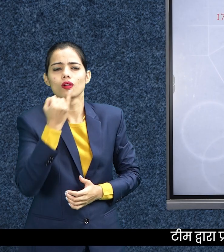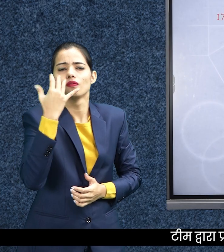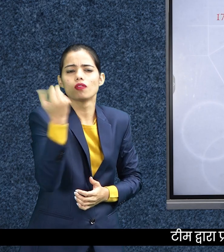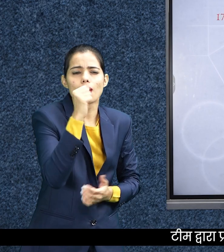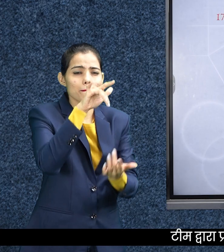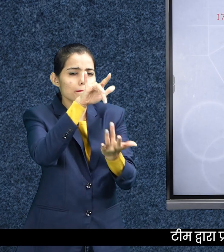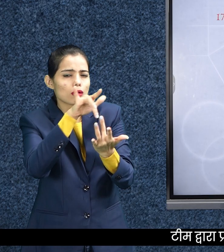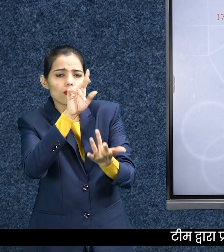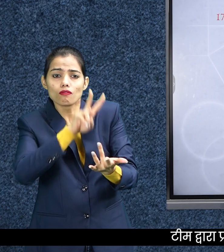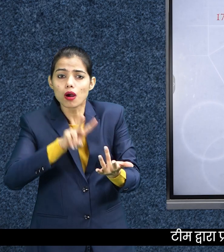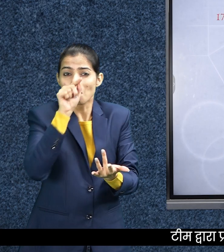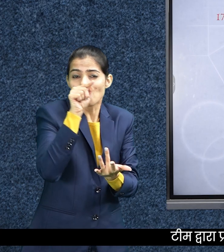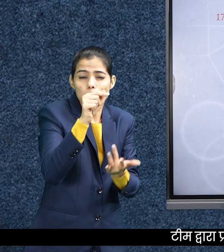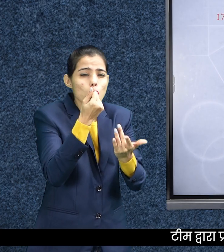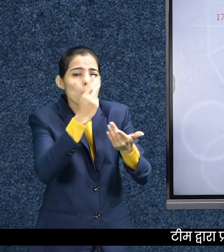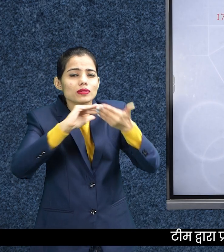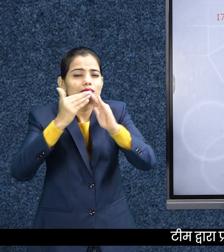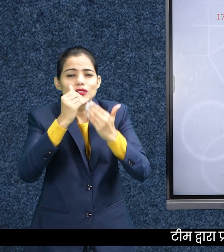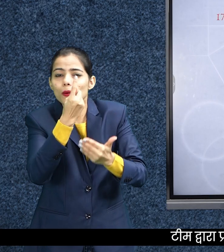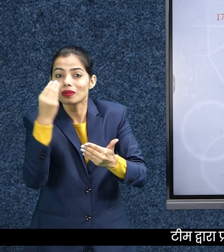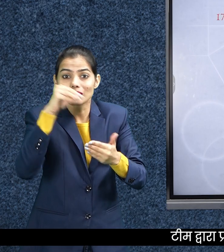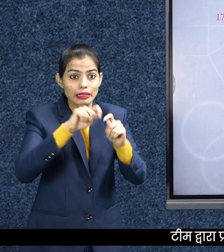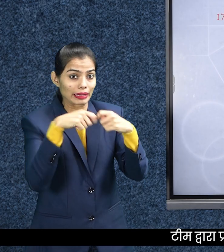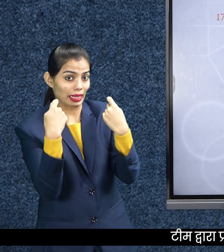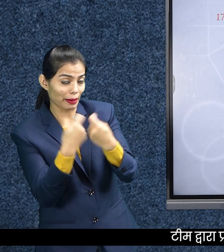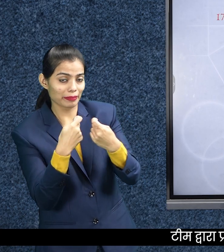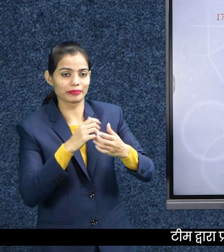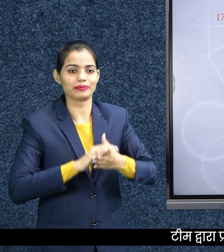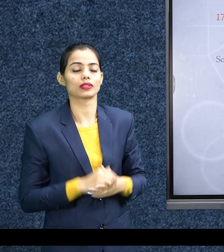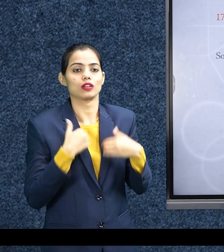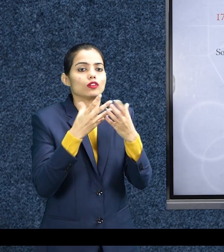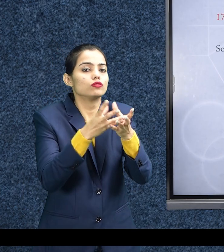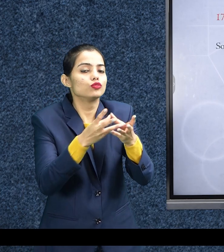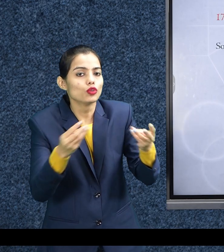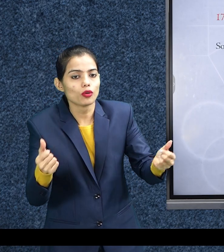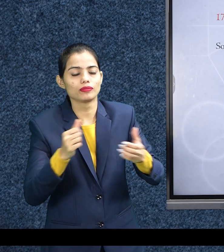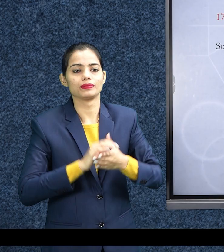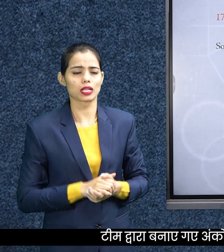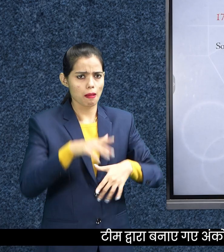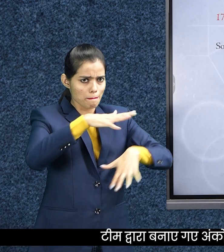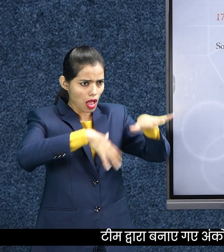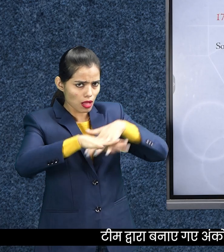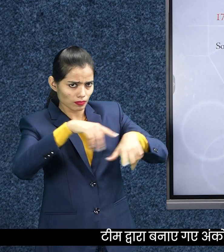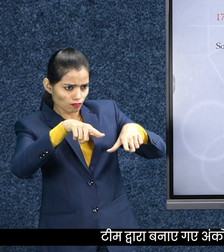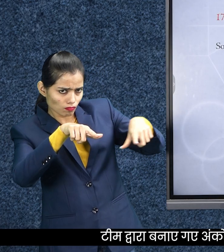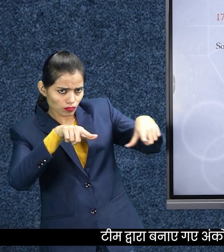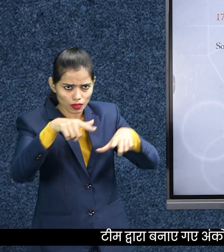टीम द्वारा प्राप्त अंकों का माध्यिका ज्ञात कीजिए। विलयन: टीम द्वारा बनाए